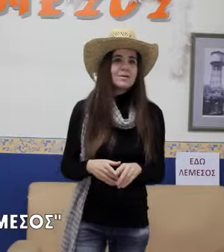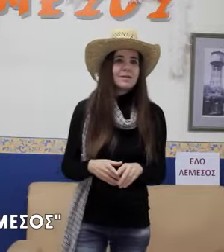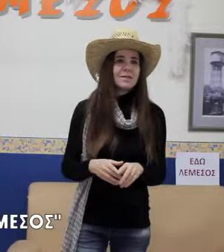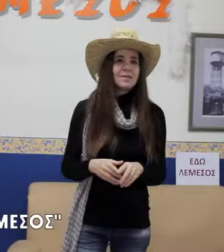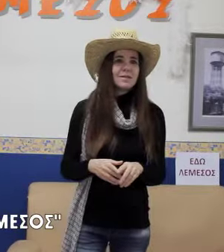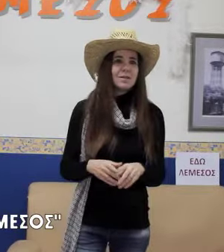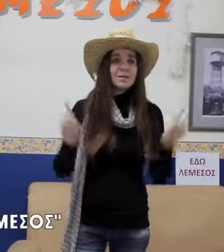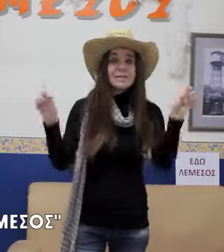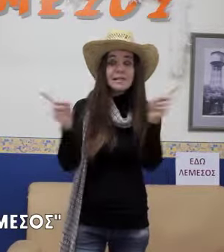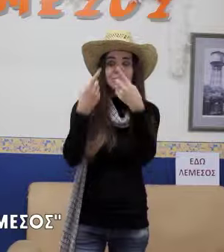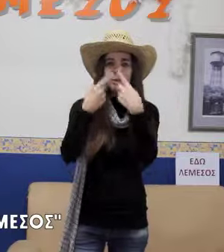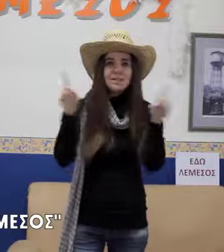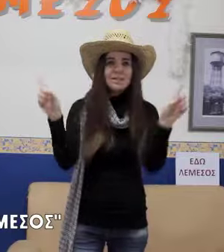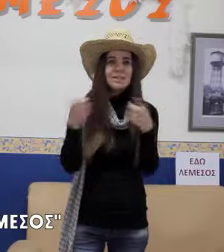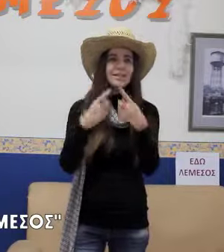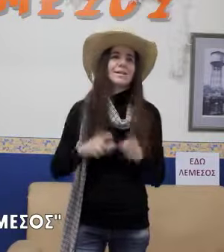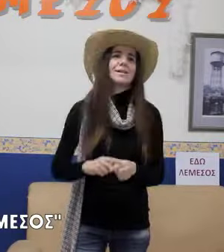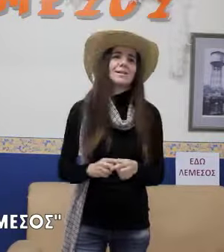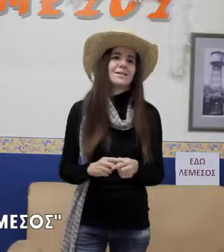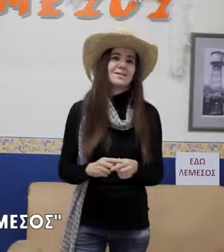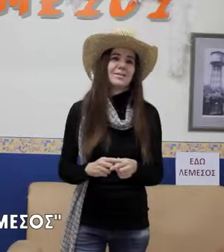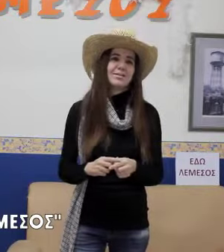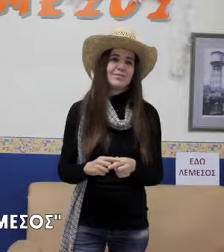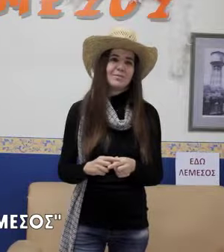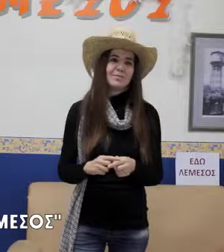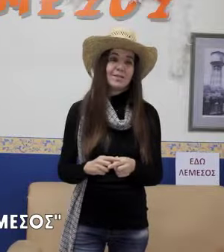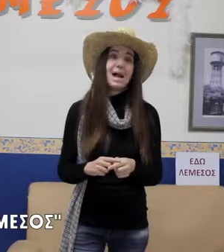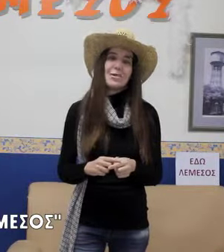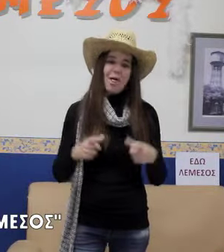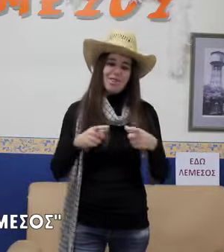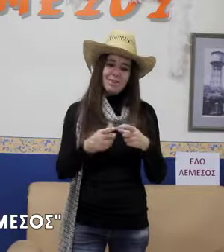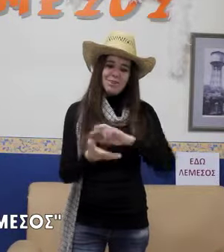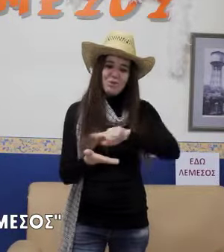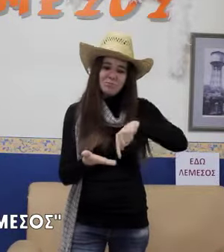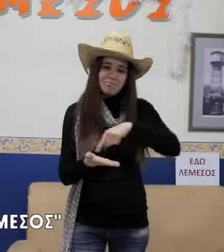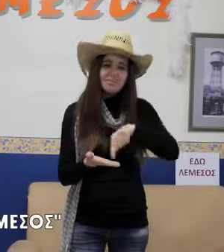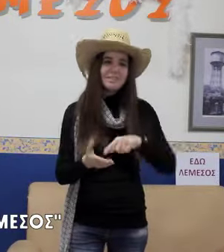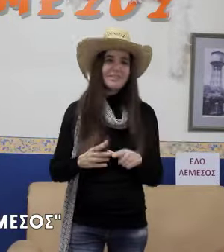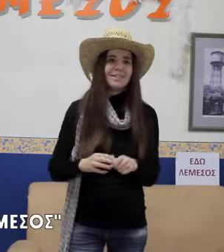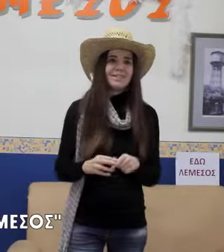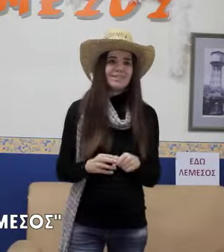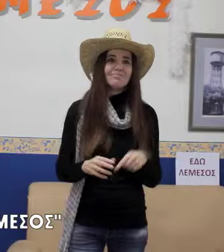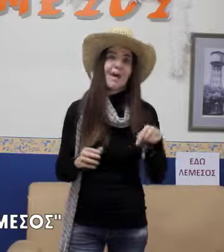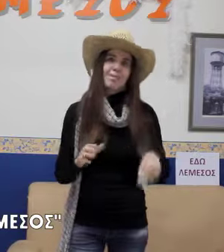στη μουσική και στο δίσκο «Εδώ Λεμεσός».